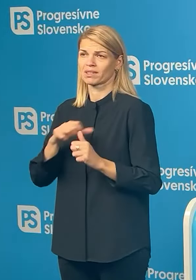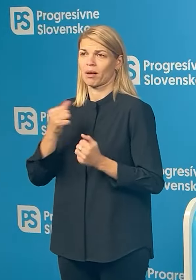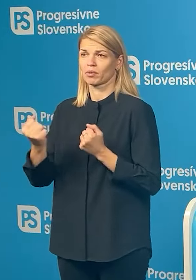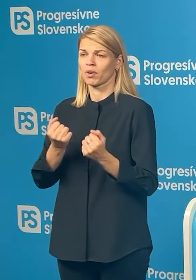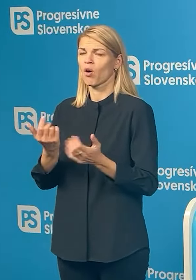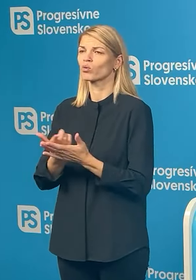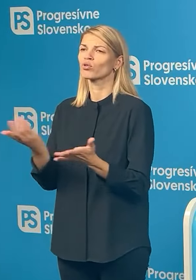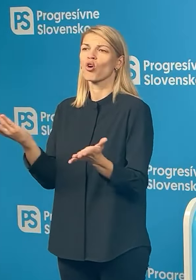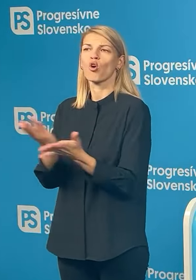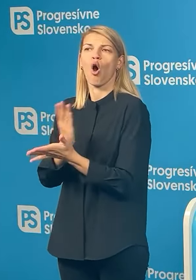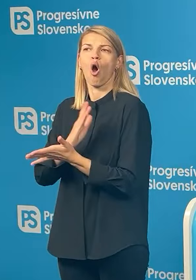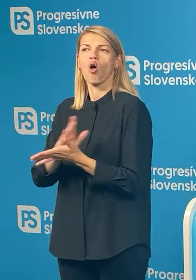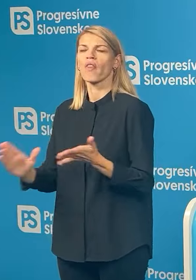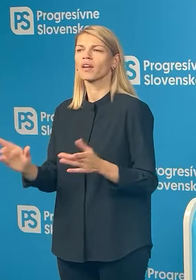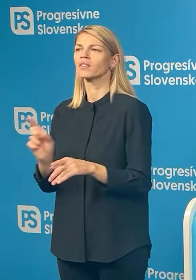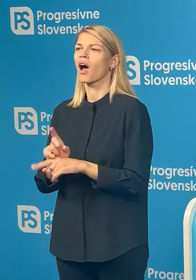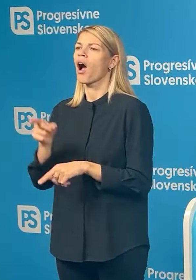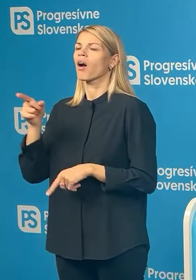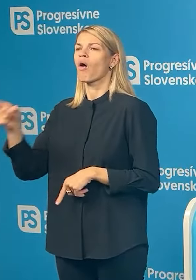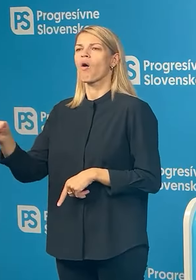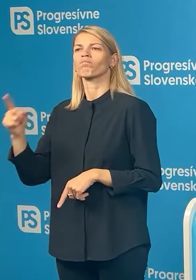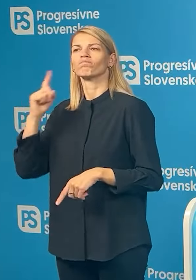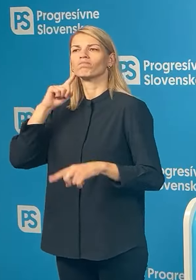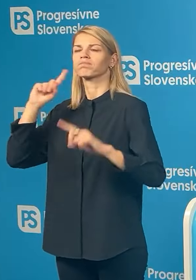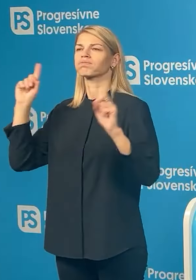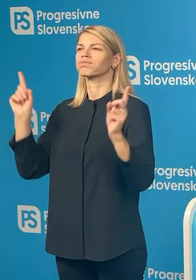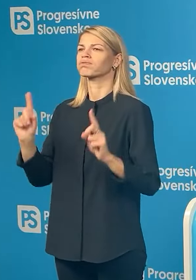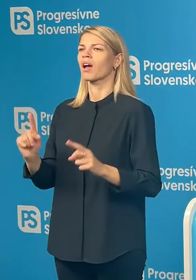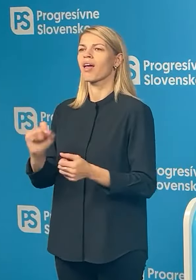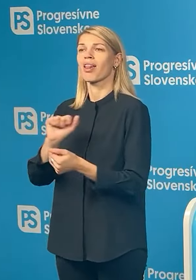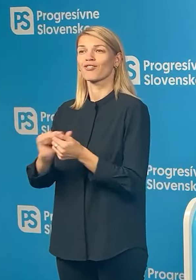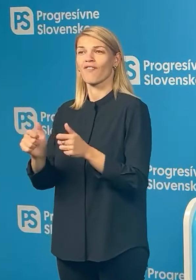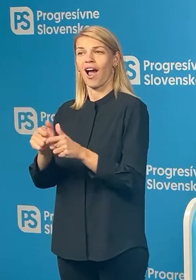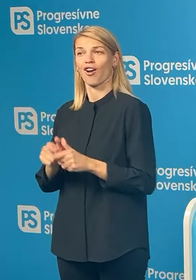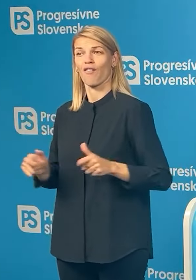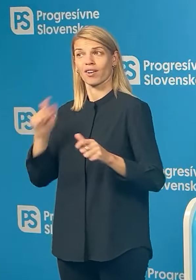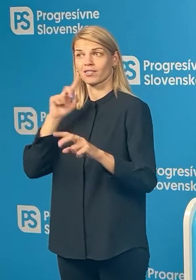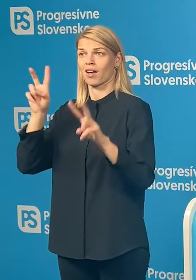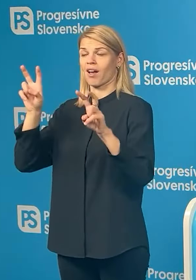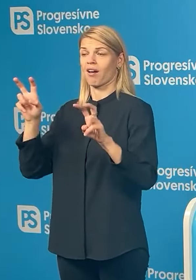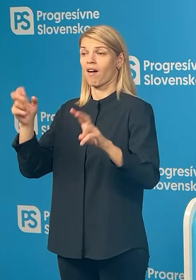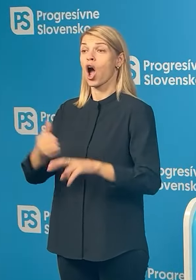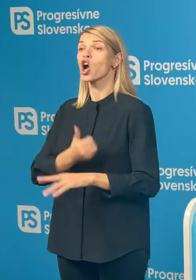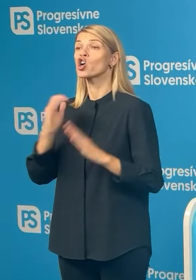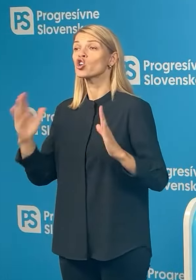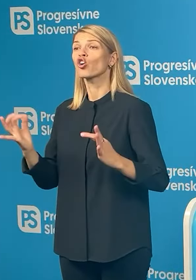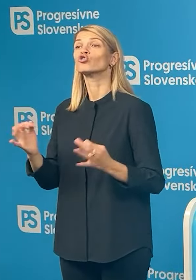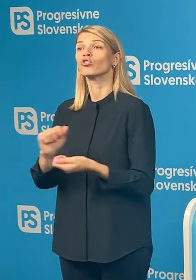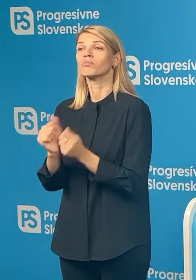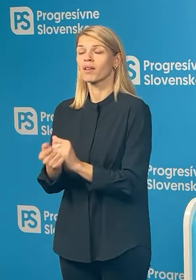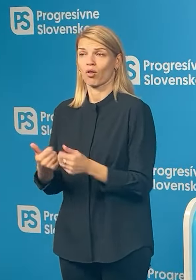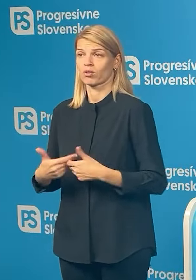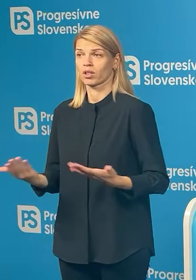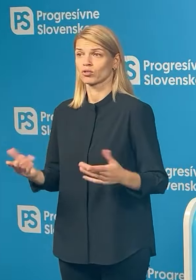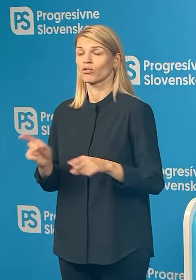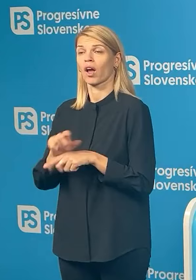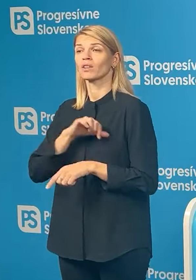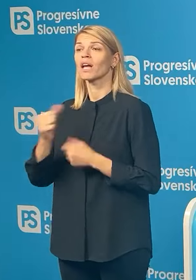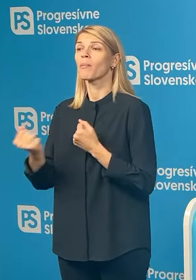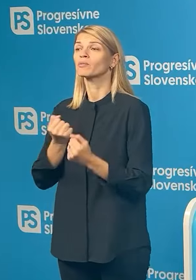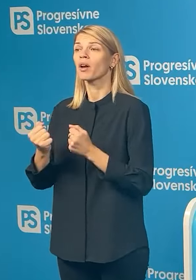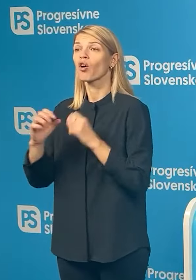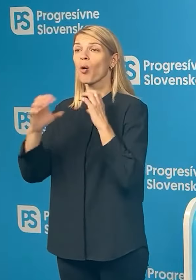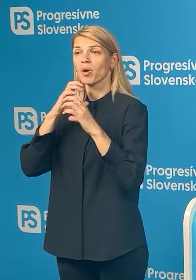sa skončilo. Veľkolepo tak dokonca pomenovala jednu zo svojich tlačových konferencií, no a po roku sa nestalo nič zásadné. Dokonca ani s tými